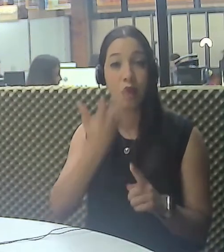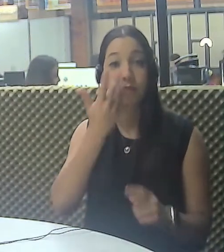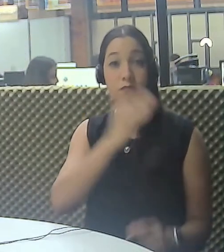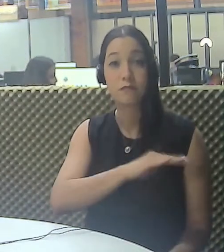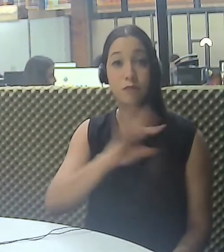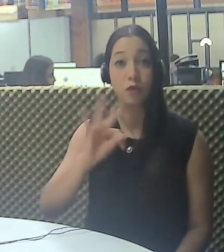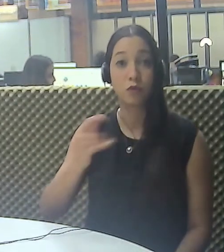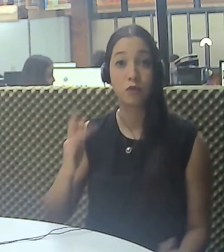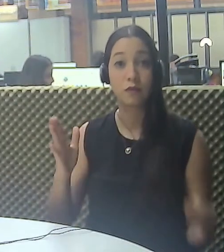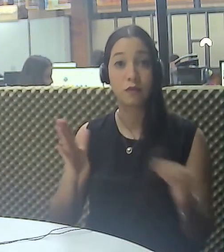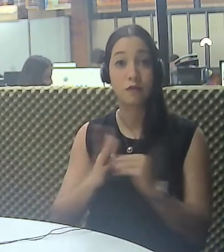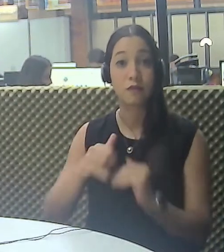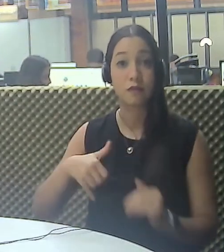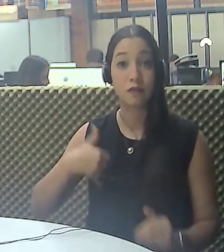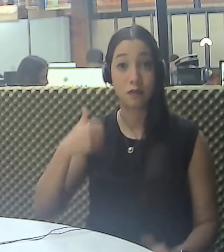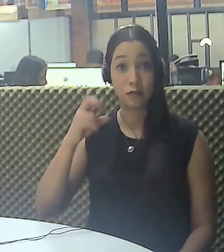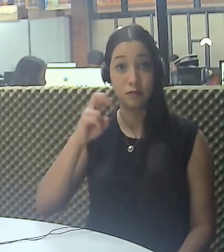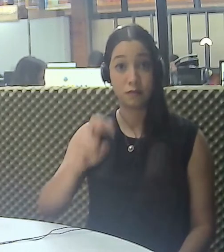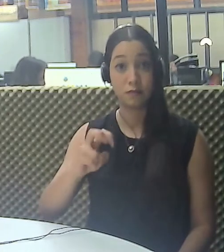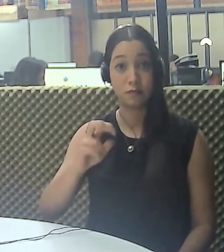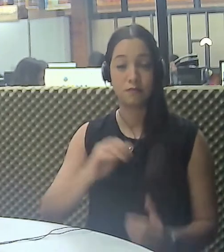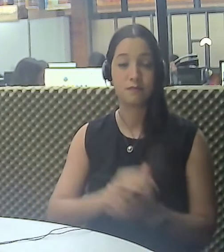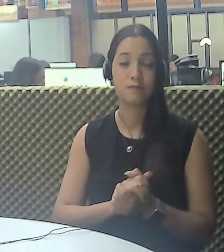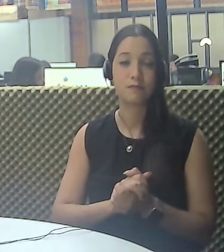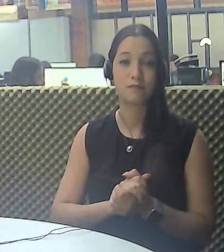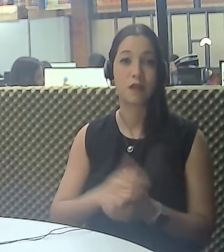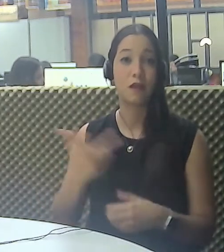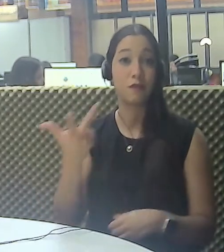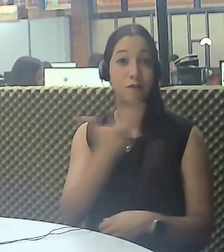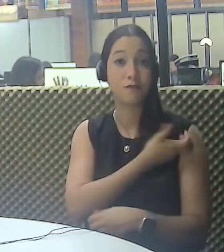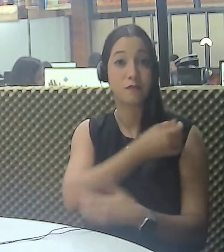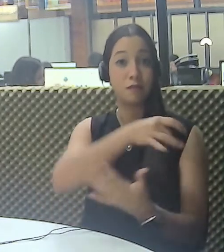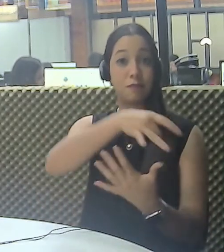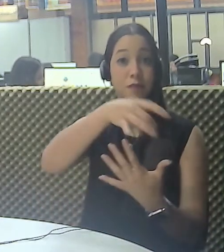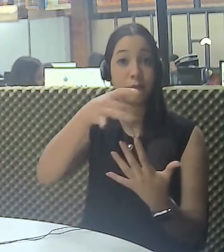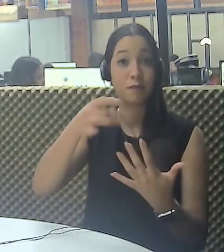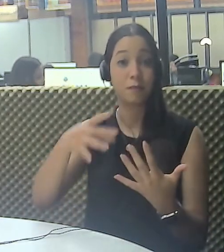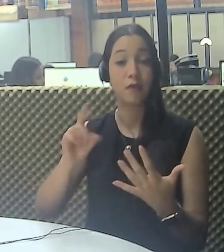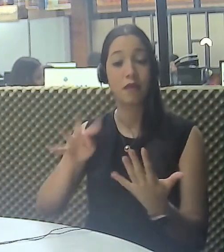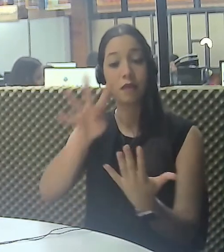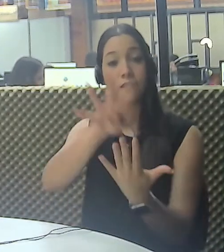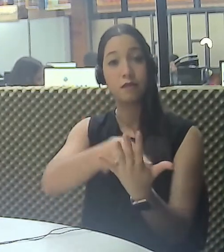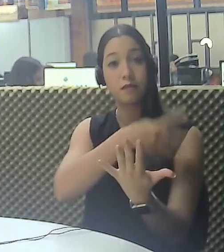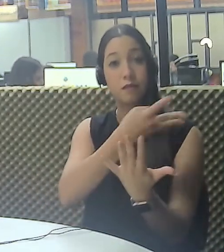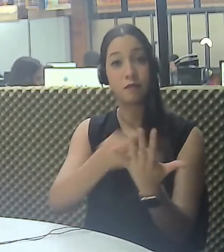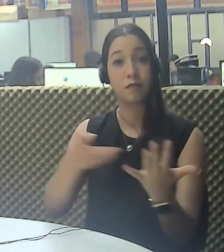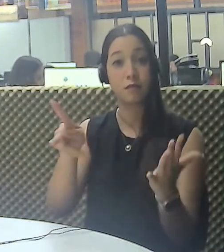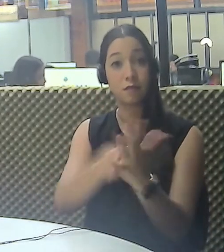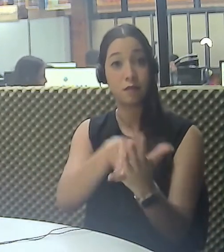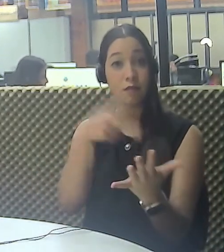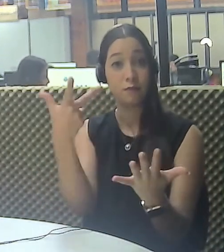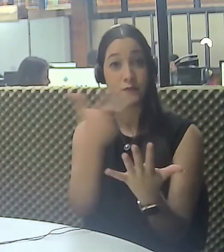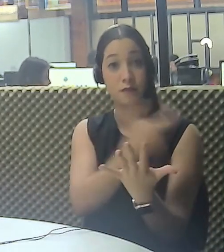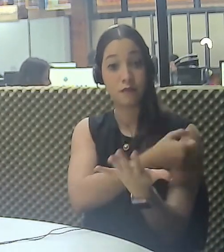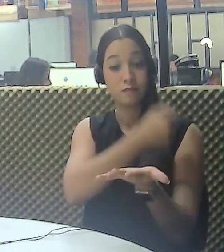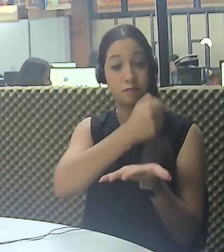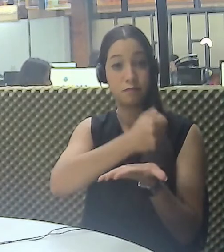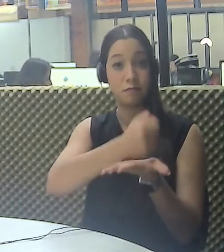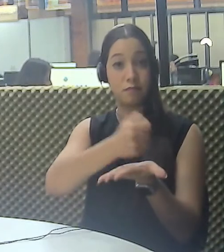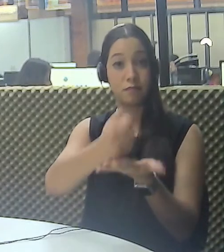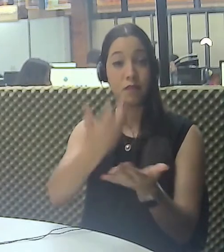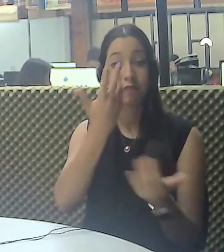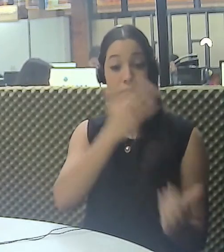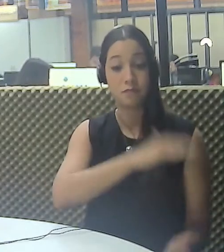com menos de 5 anos de idade. Já a campanha de multivacinação é para atualizar as cadernetas de vacinação de crianças